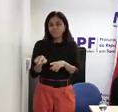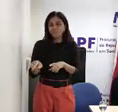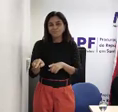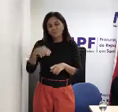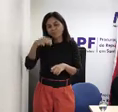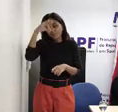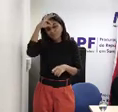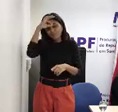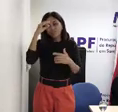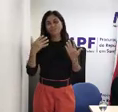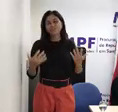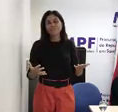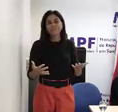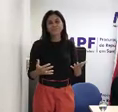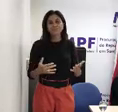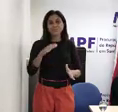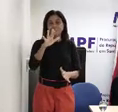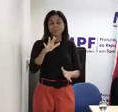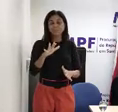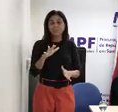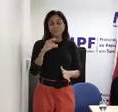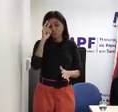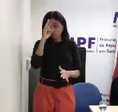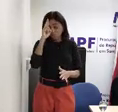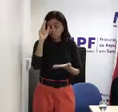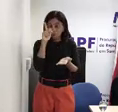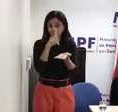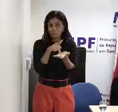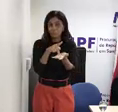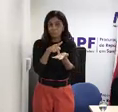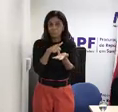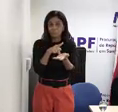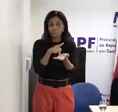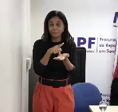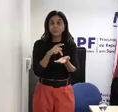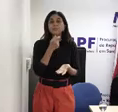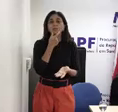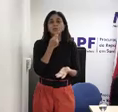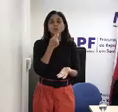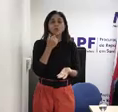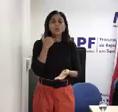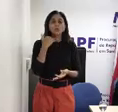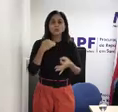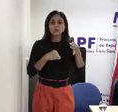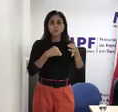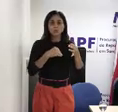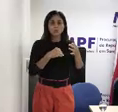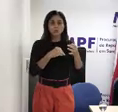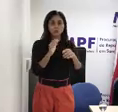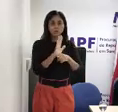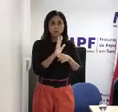juiz se baseou na sentença dele as provas corregidas